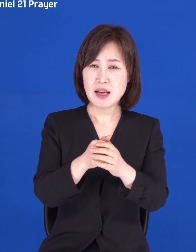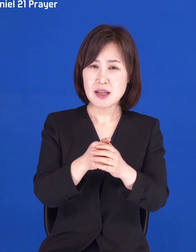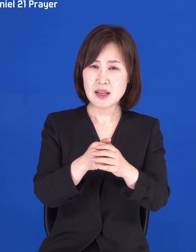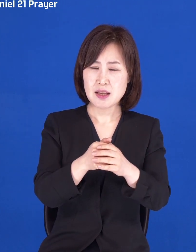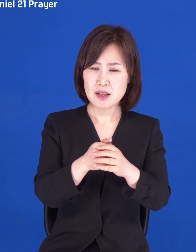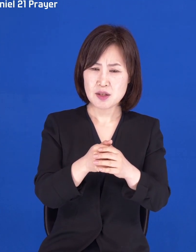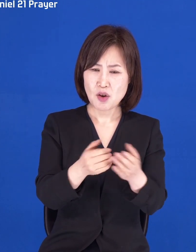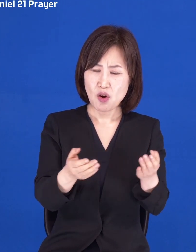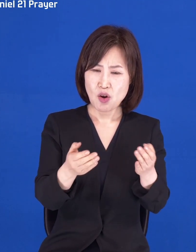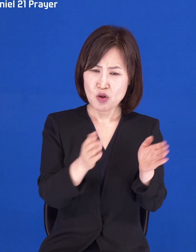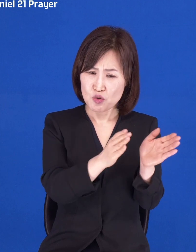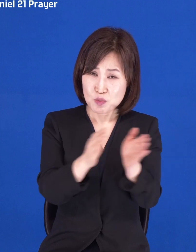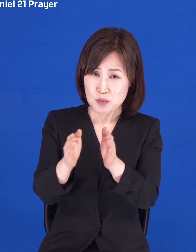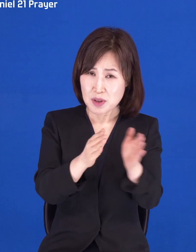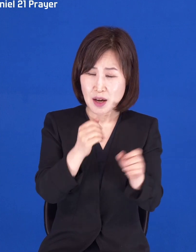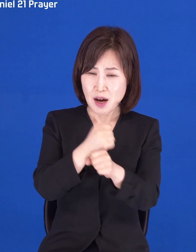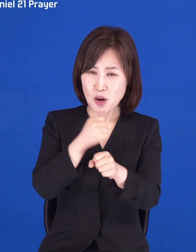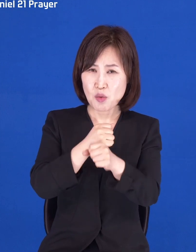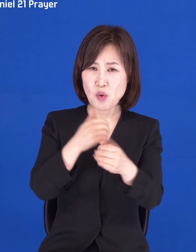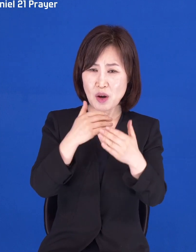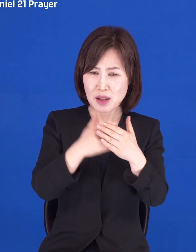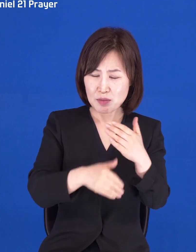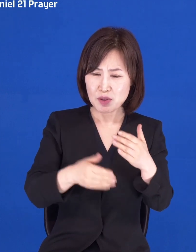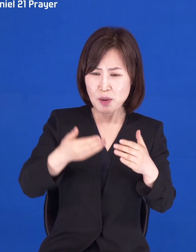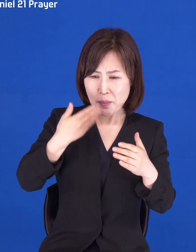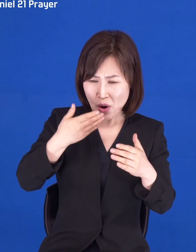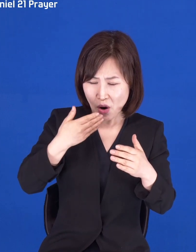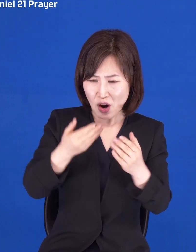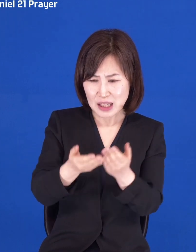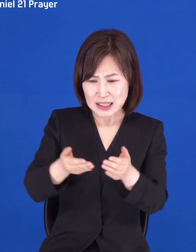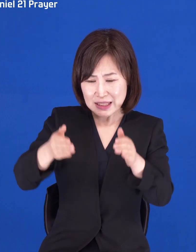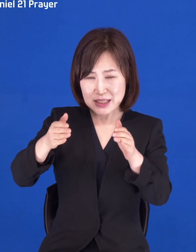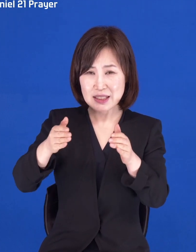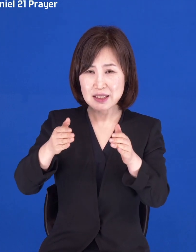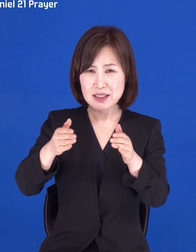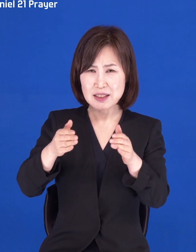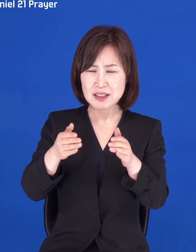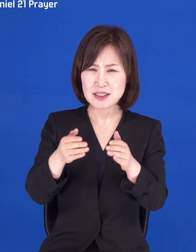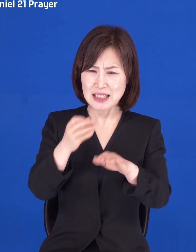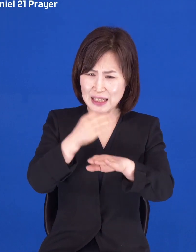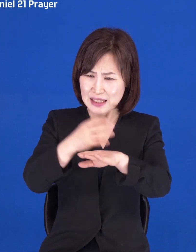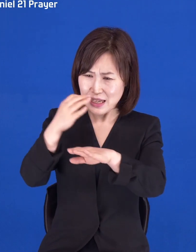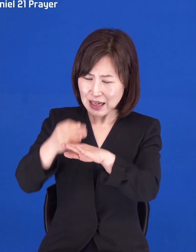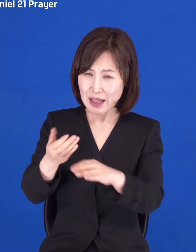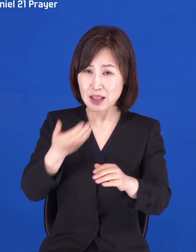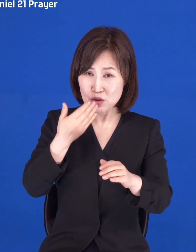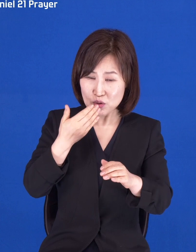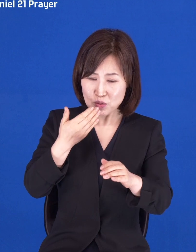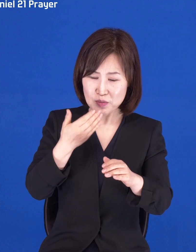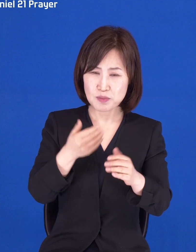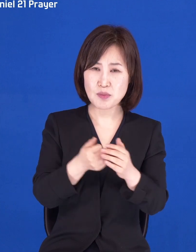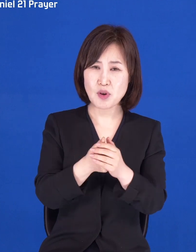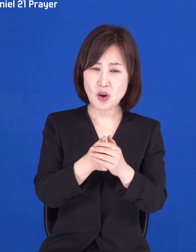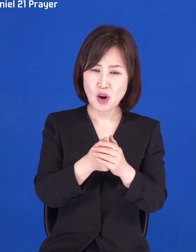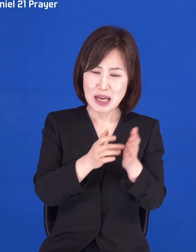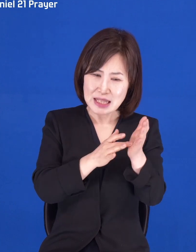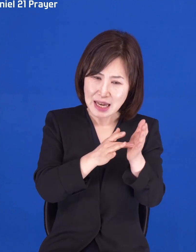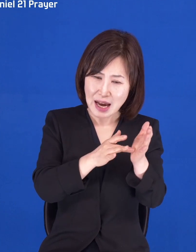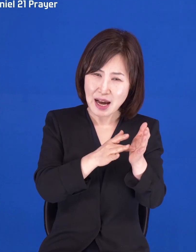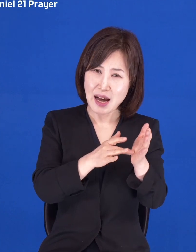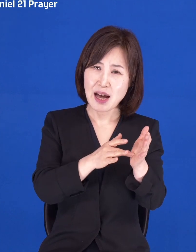그거를 넣고 남아있는 식구들이 숟가락 젓가락 그릇들 넣고, 그리고 아플 때 먹을 수 있는 비상약들